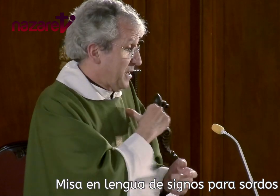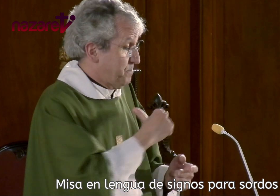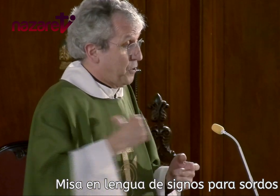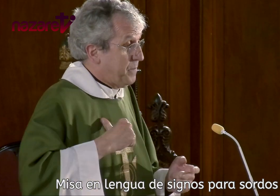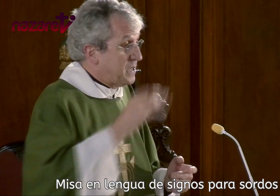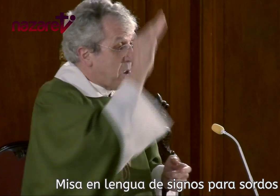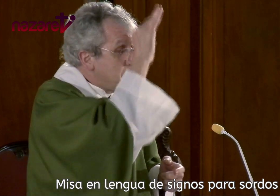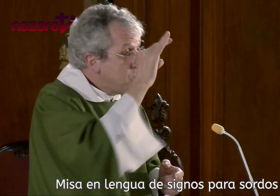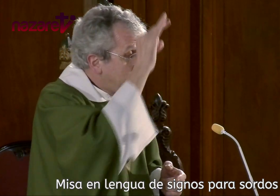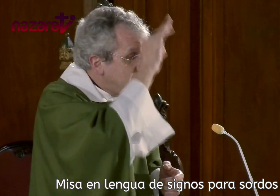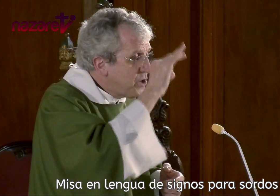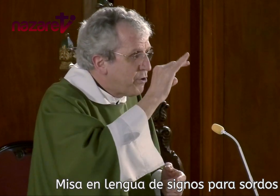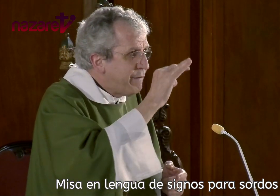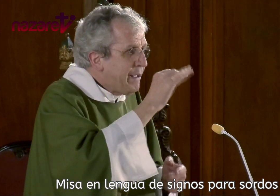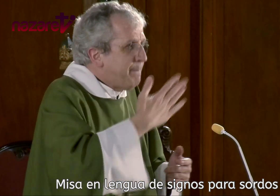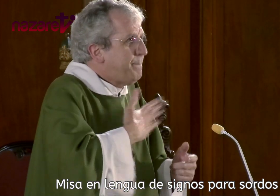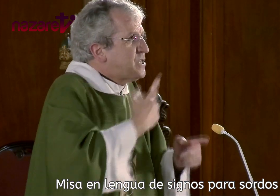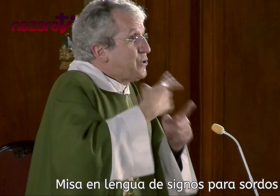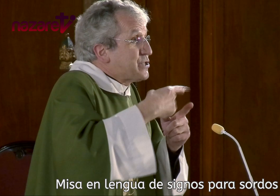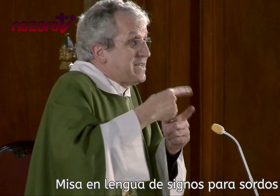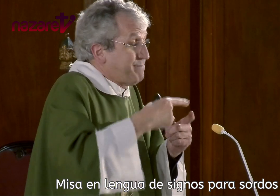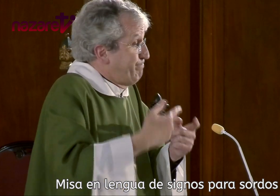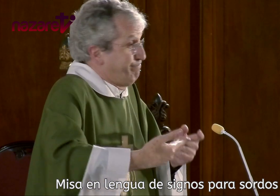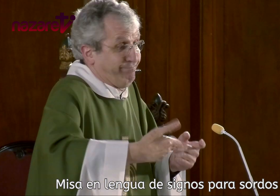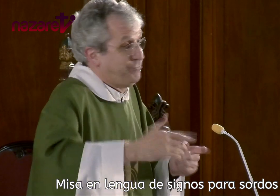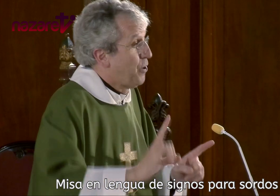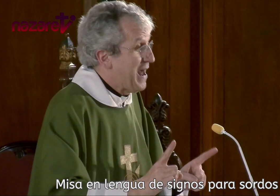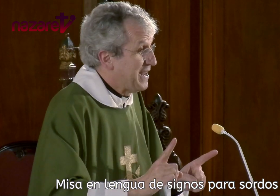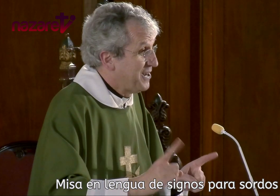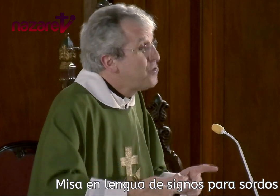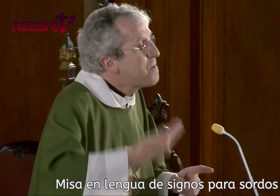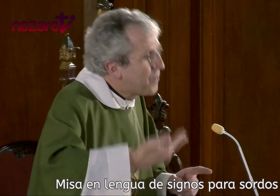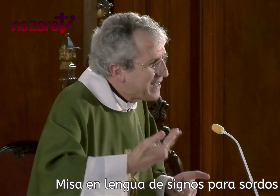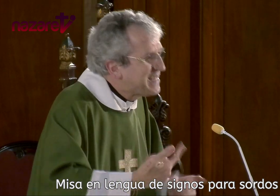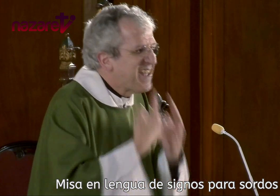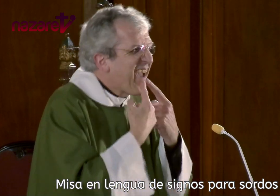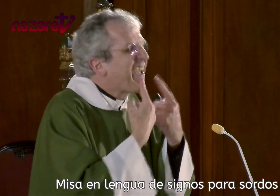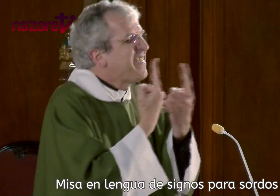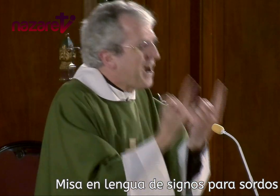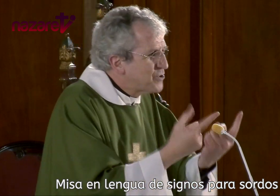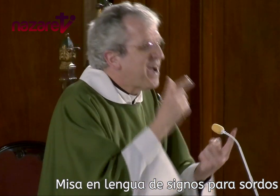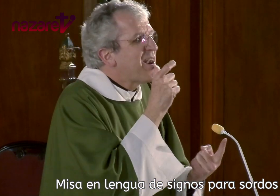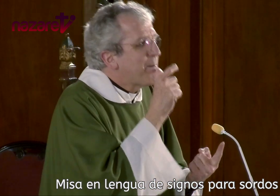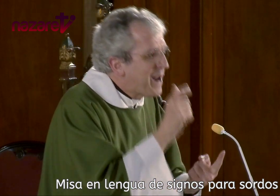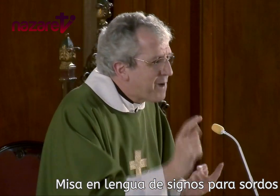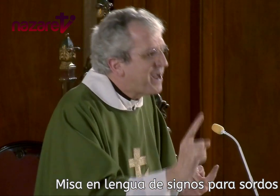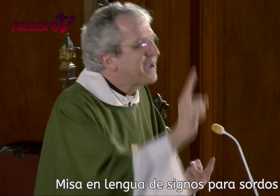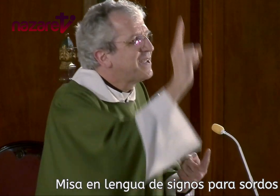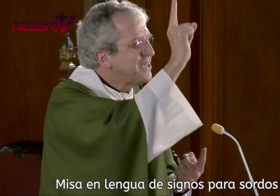propias mi opinión mis cosas no valen lo importante es que digamos la palabra que dios